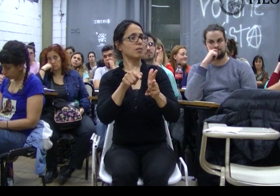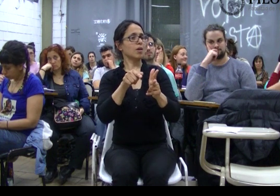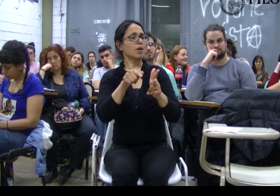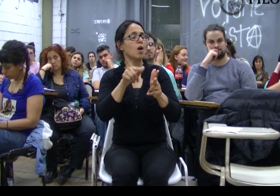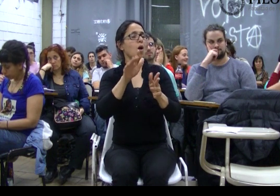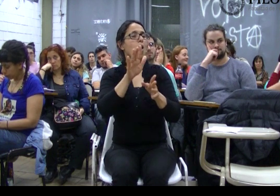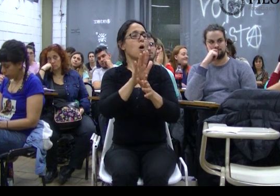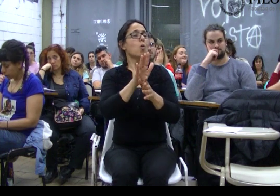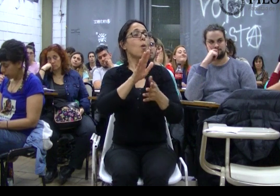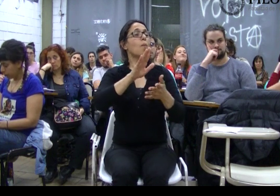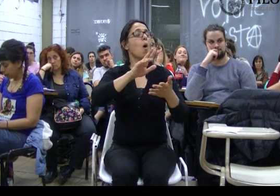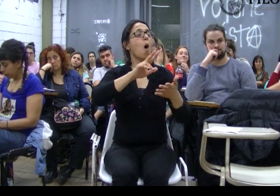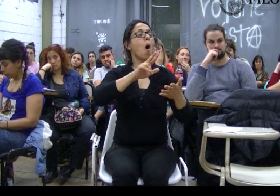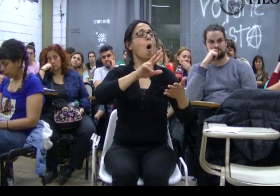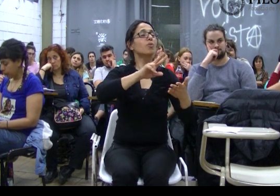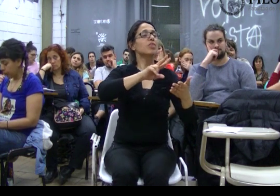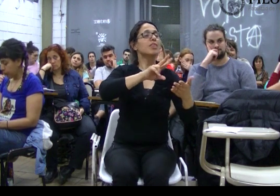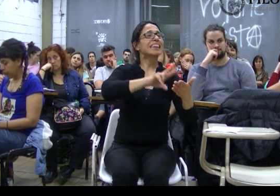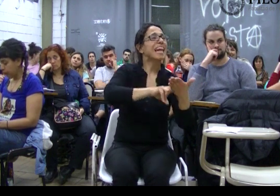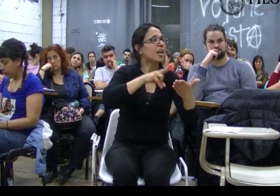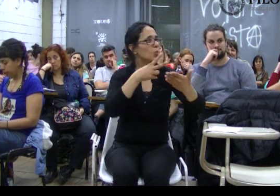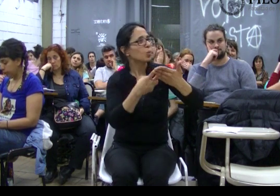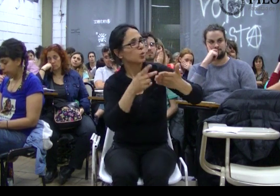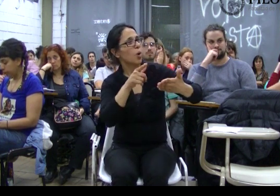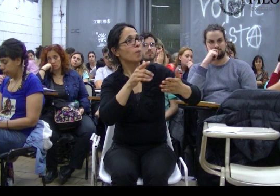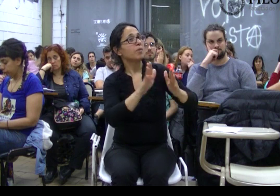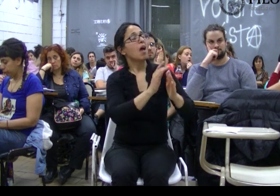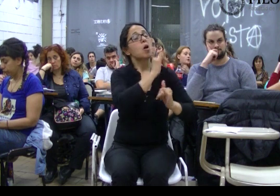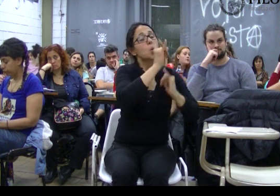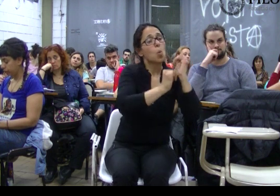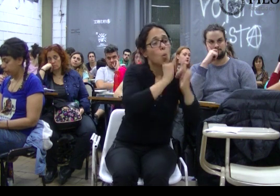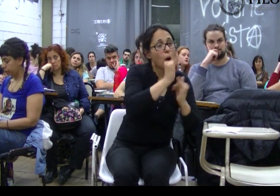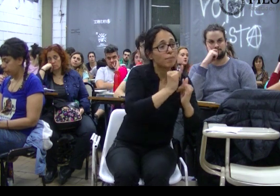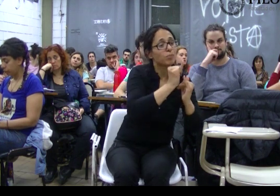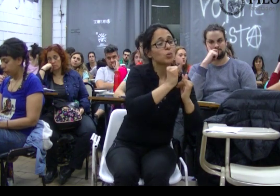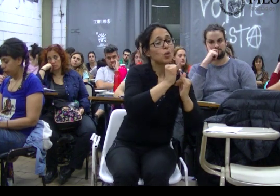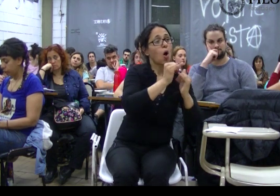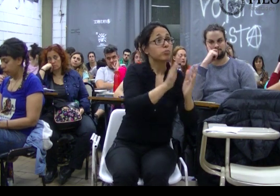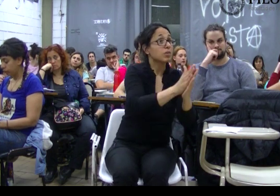Son traducciones a la lengua de señas de cuentos y libros